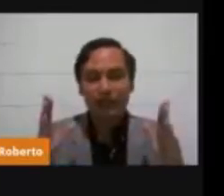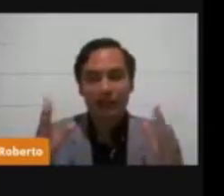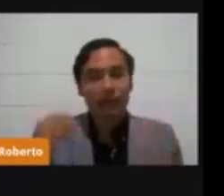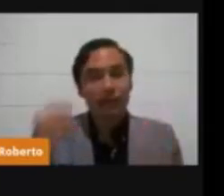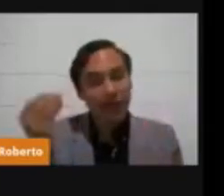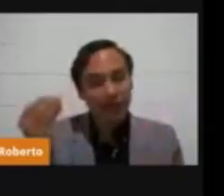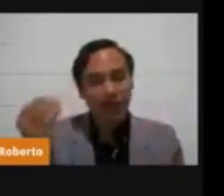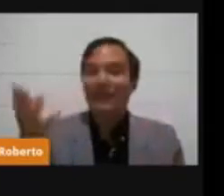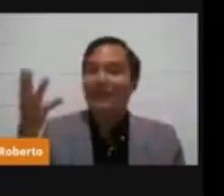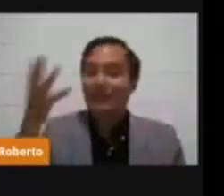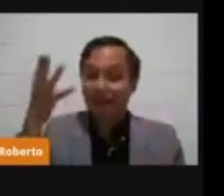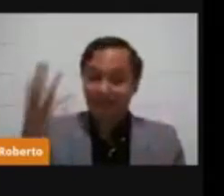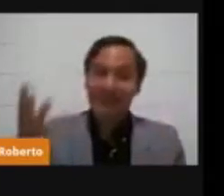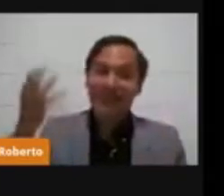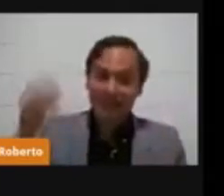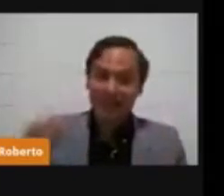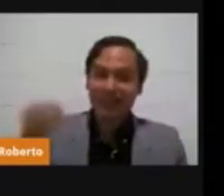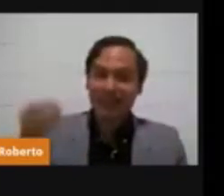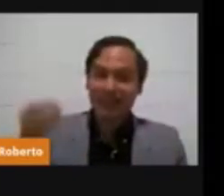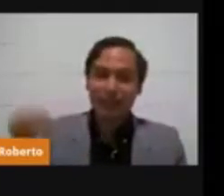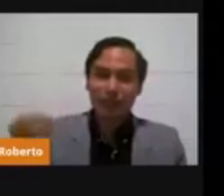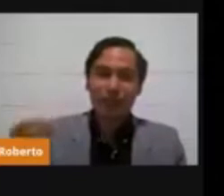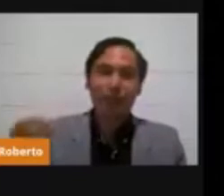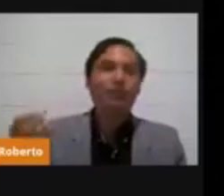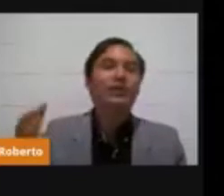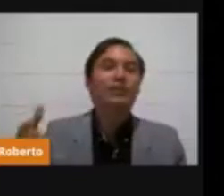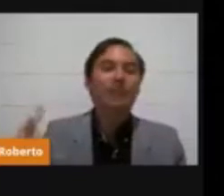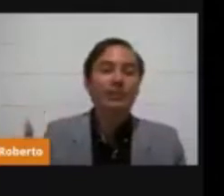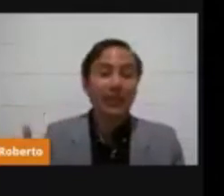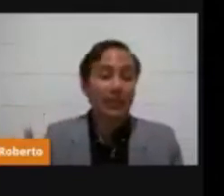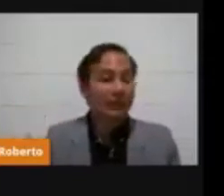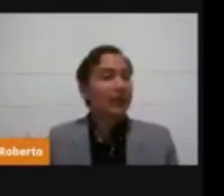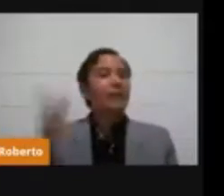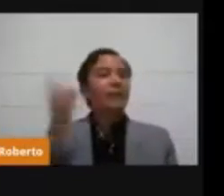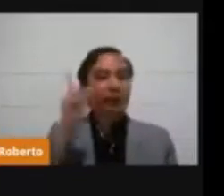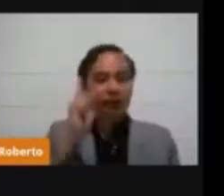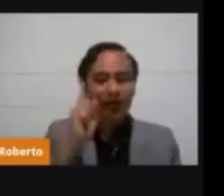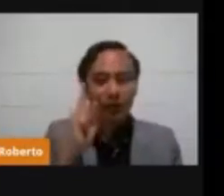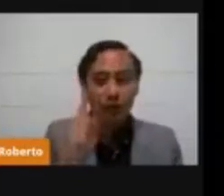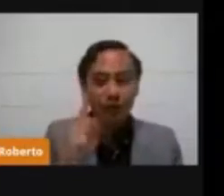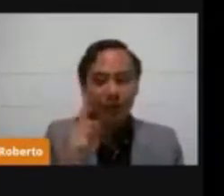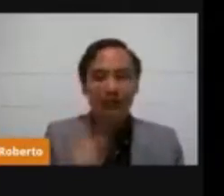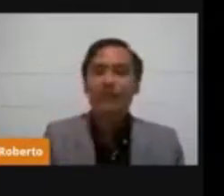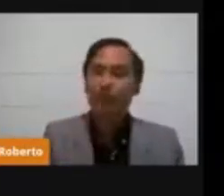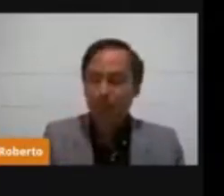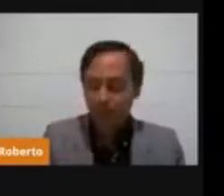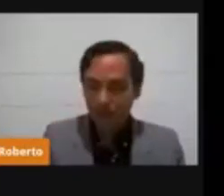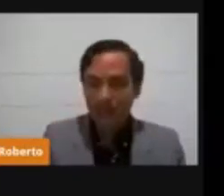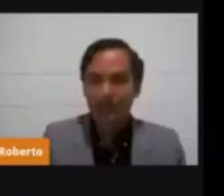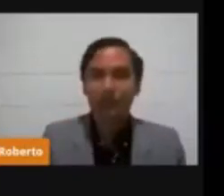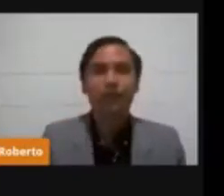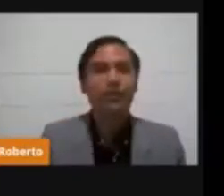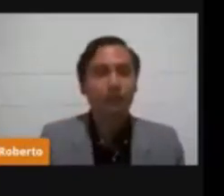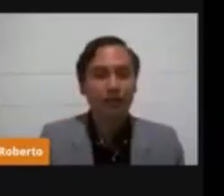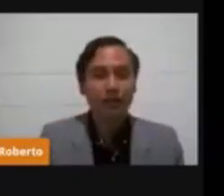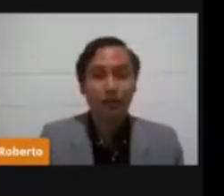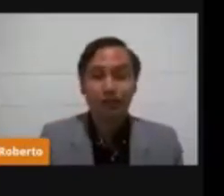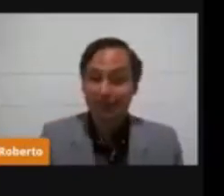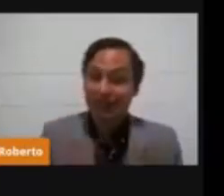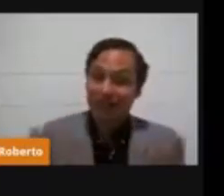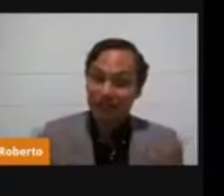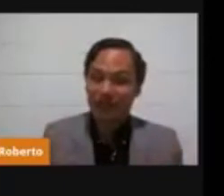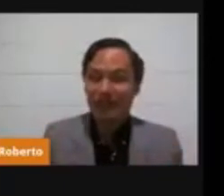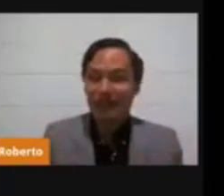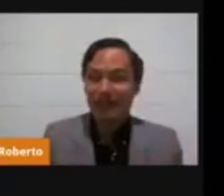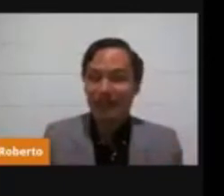todas somos completamente diferentes. No es malo, es una característica esencial de ser seres humanos completamente diferentes, pero en una sola cosa, si todos y